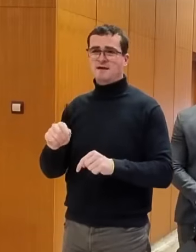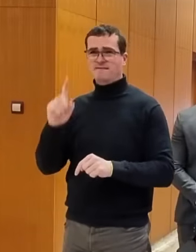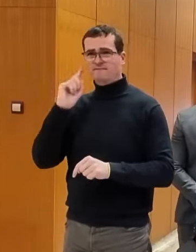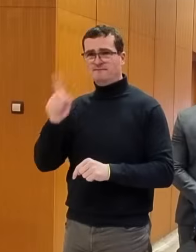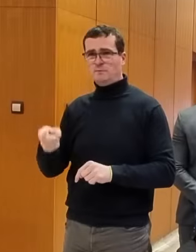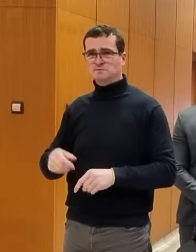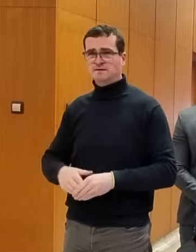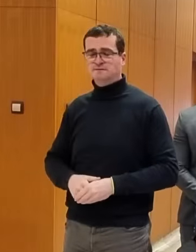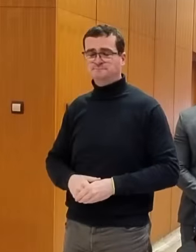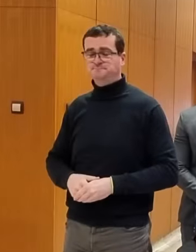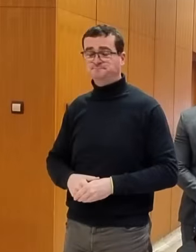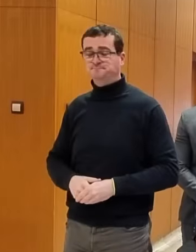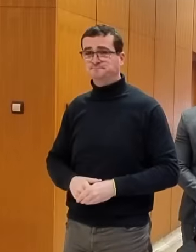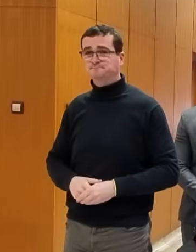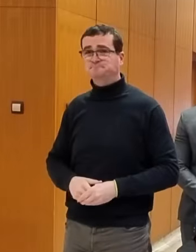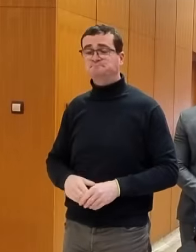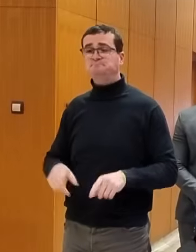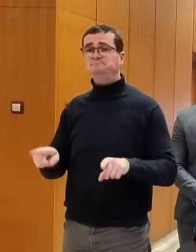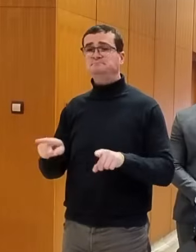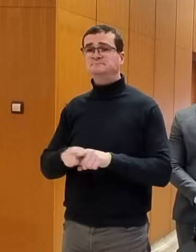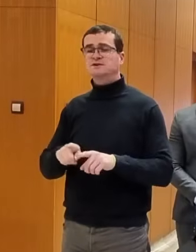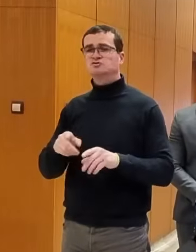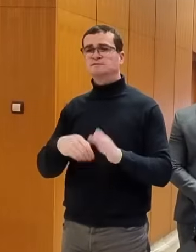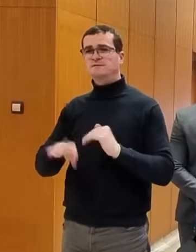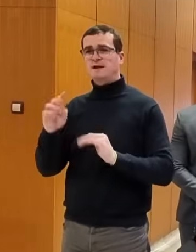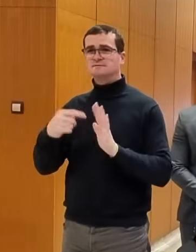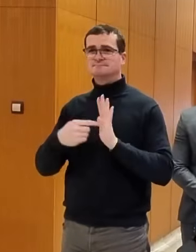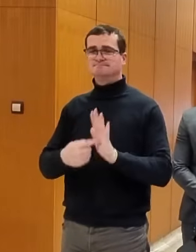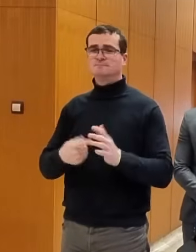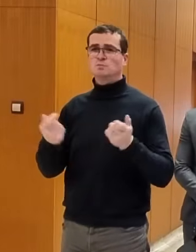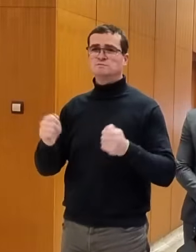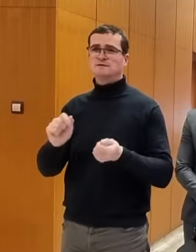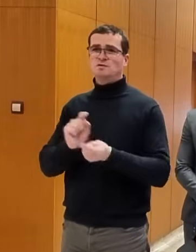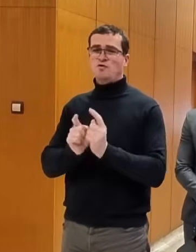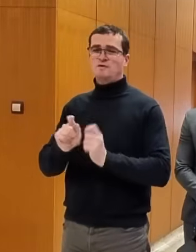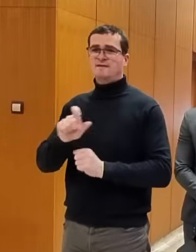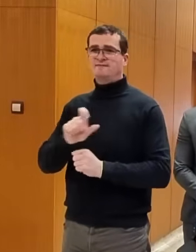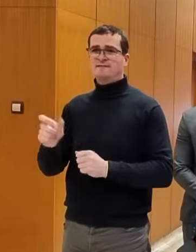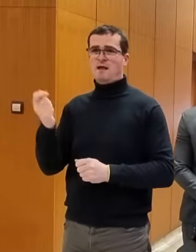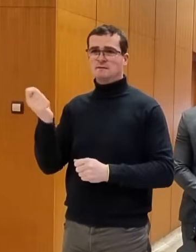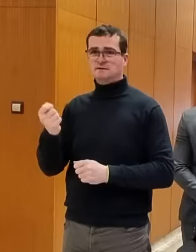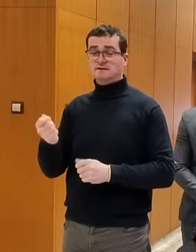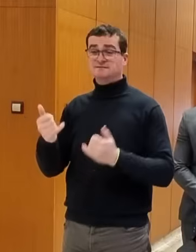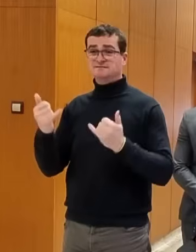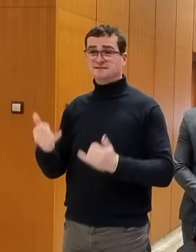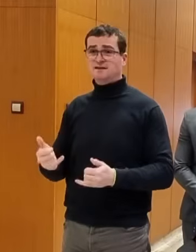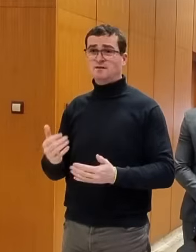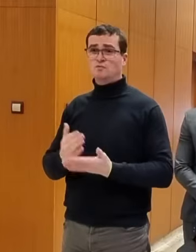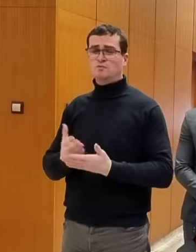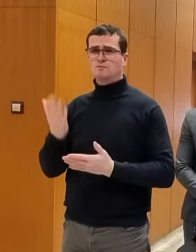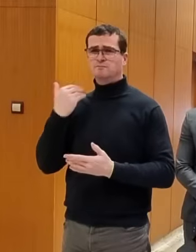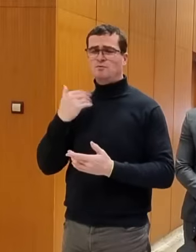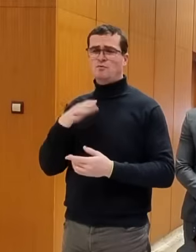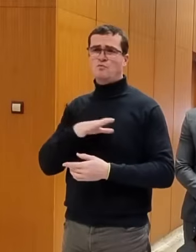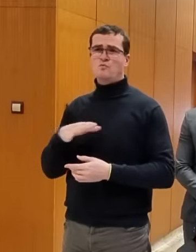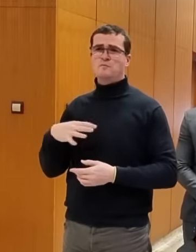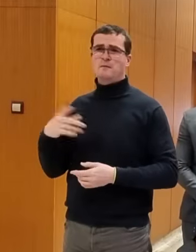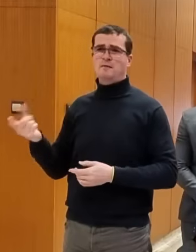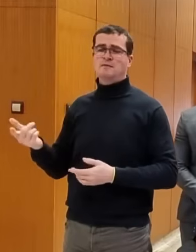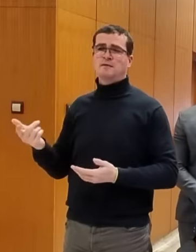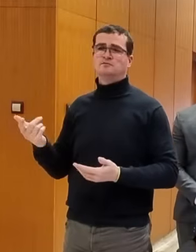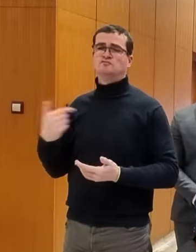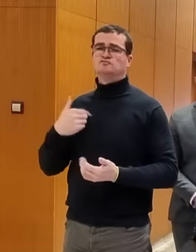poznatky. Takisto chceme stransparentniť uzatváranie dohôd o vine a treste. Dnes bolo štandardom,